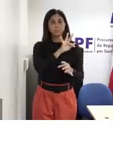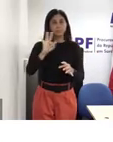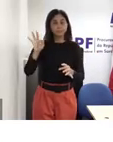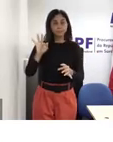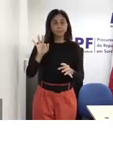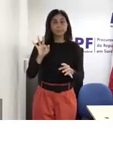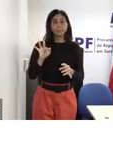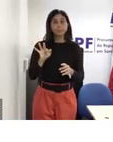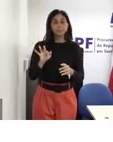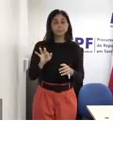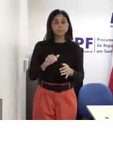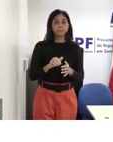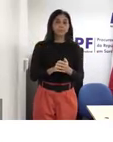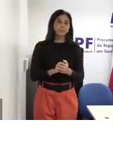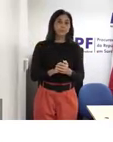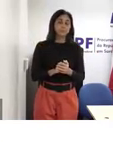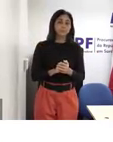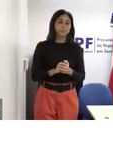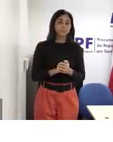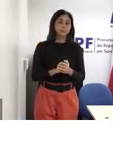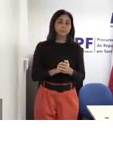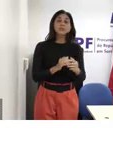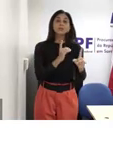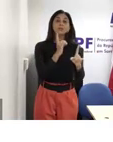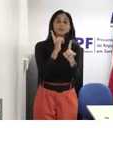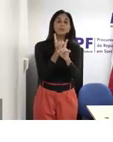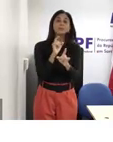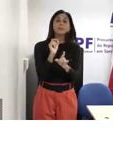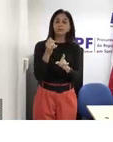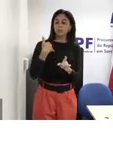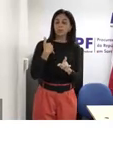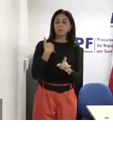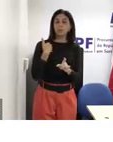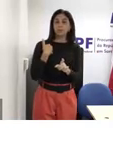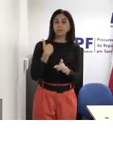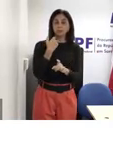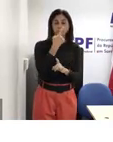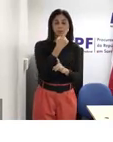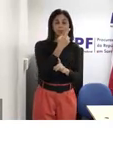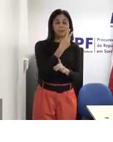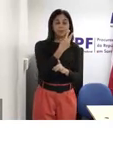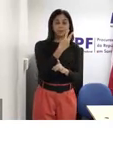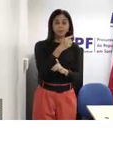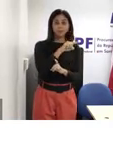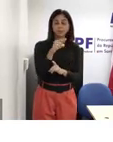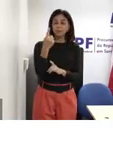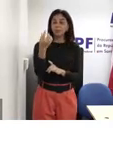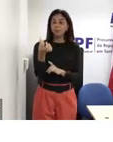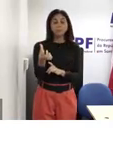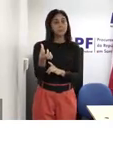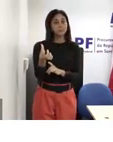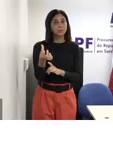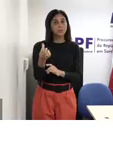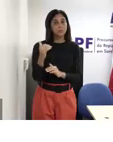anos e se estimou que entre os 13 e 16 anos ele ganhou R 1 milhão deais com essa prática essa venda de